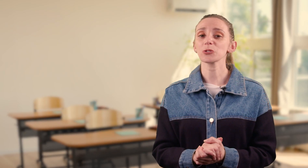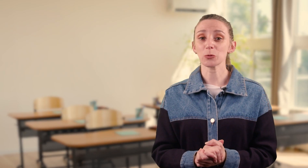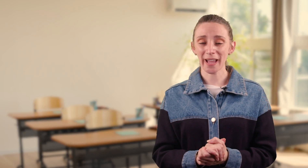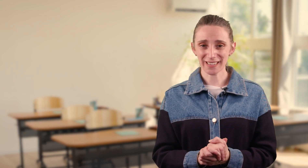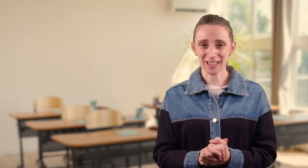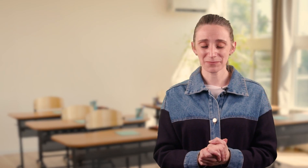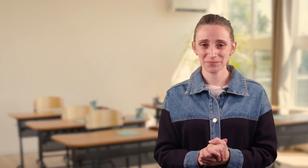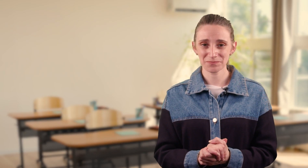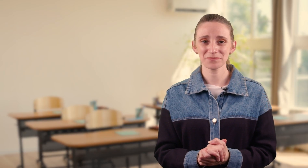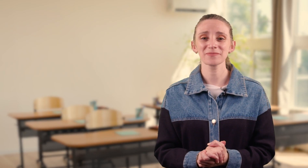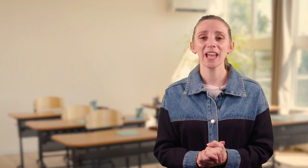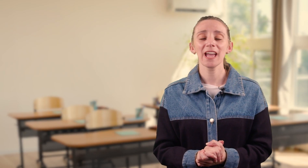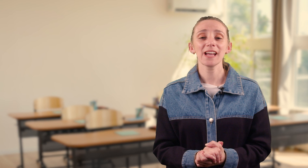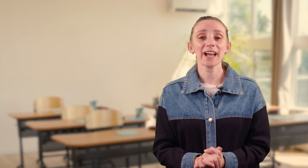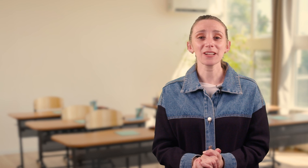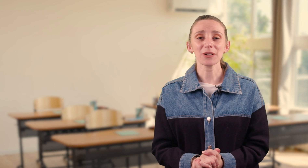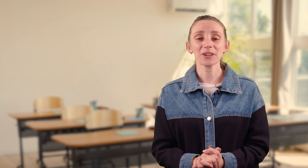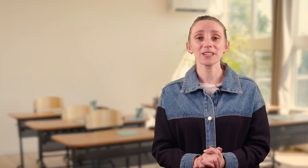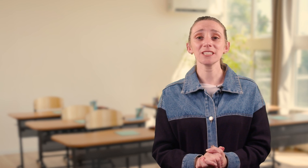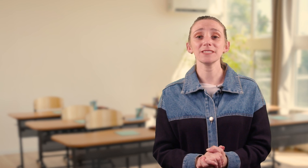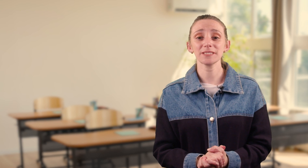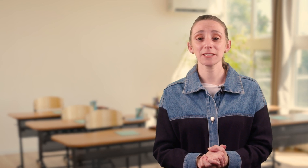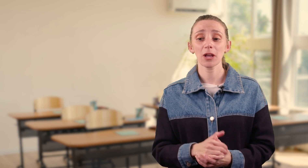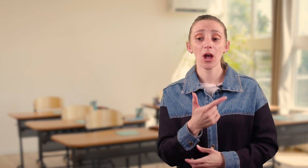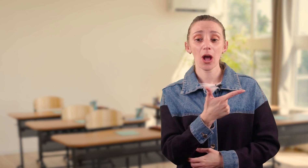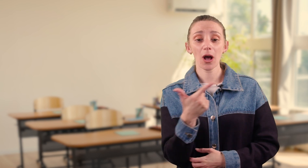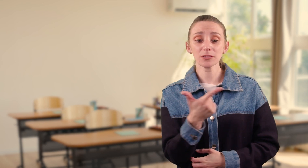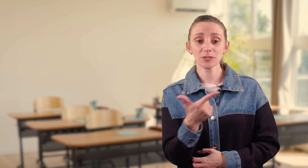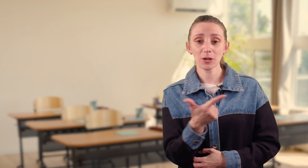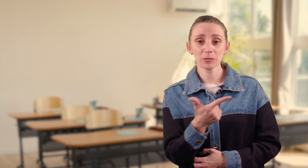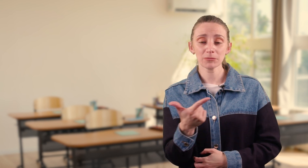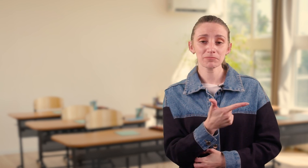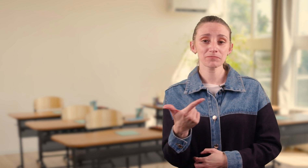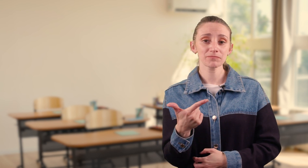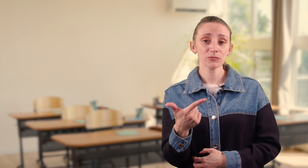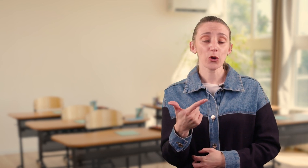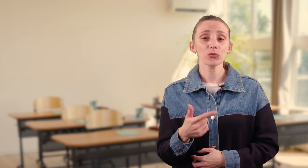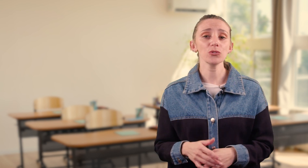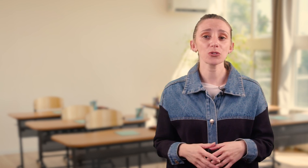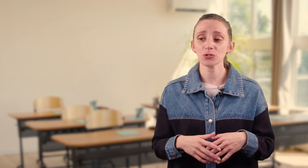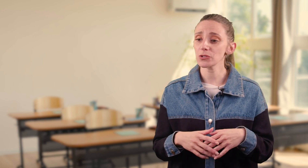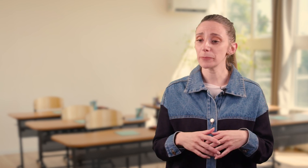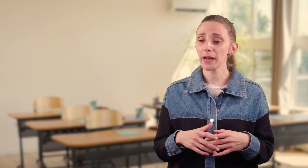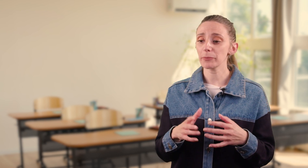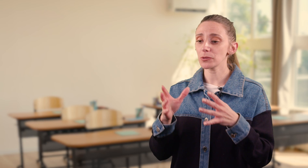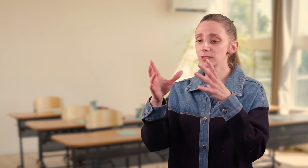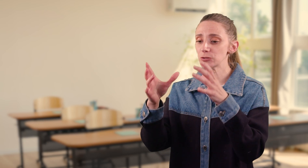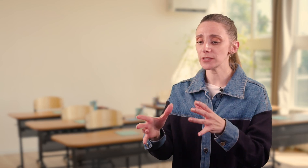je m'arrête là. Alors, j'ai dit ensemble, vu que je ne l'ai pas positionné